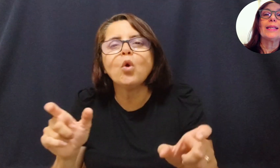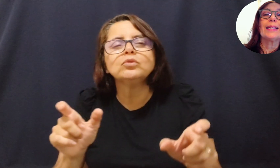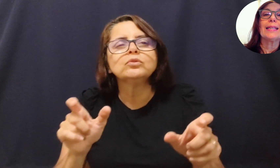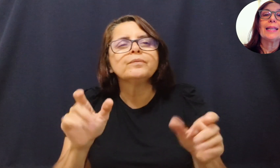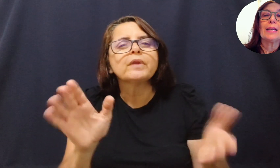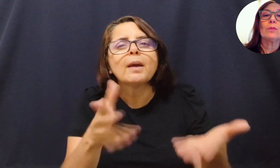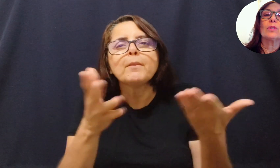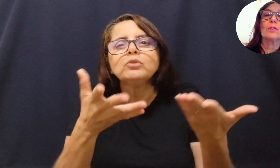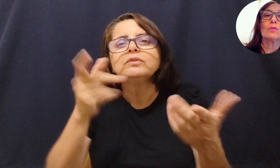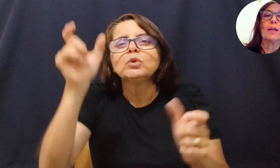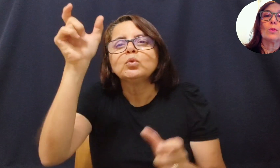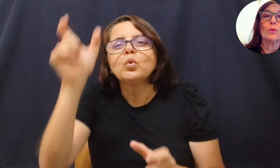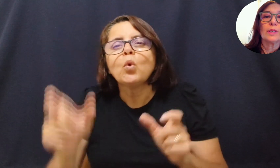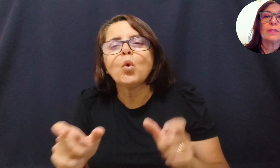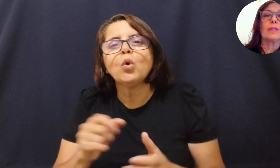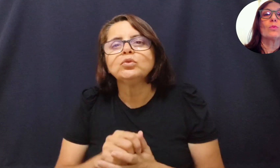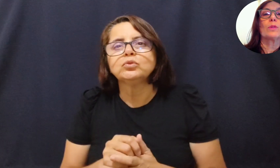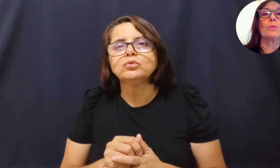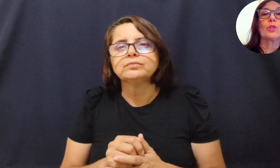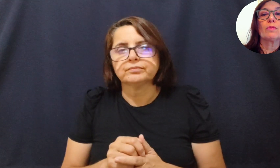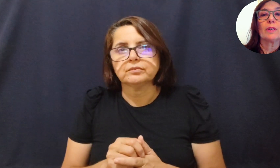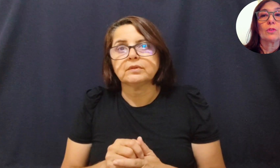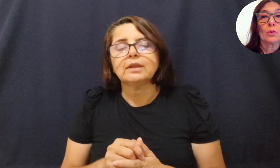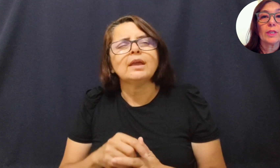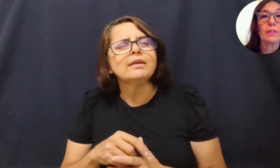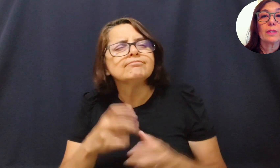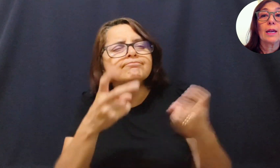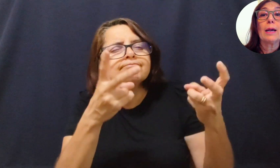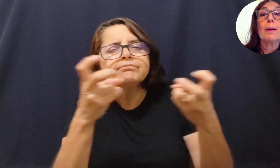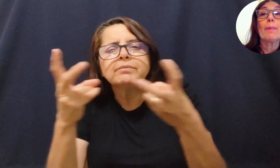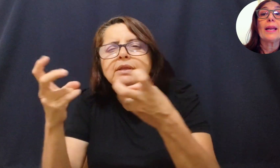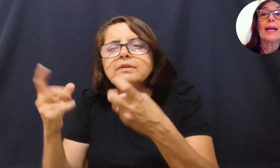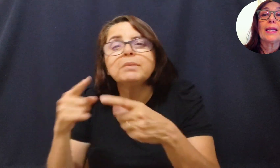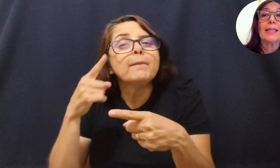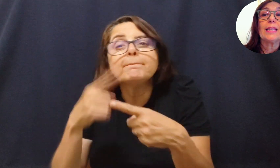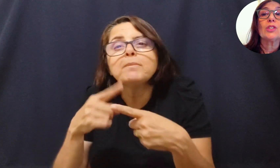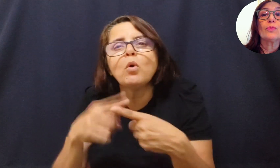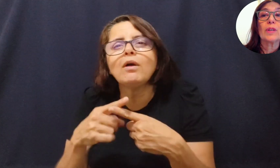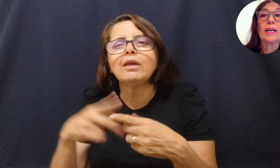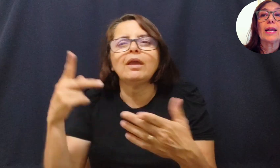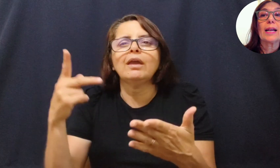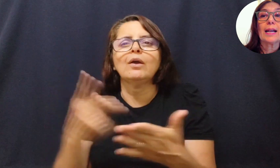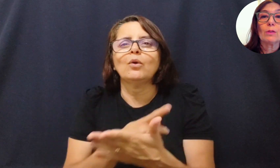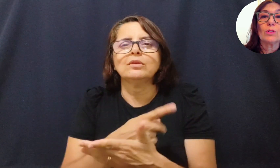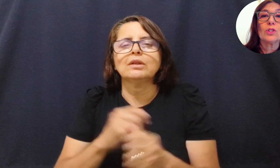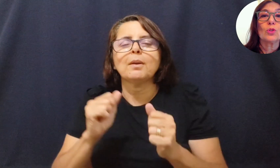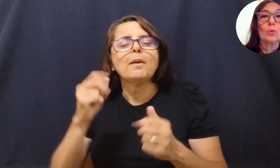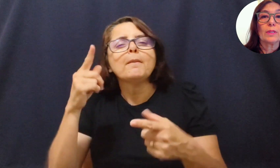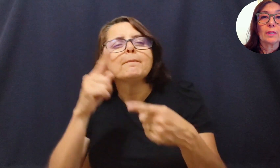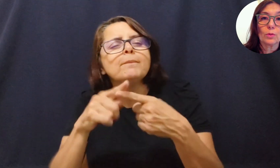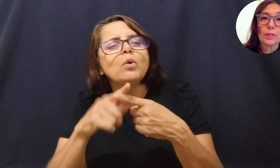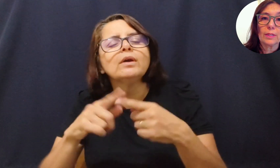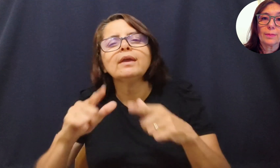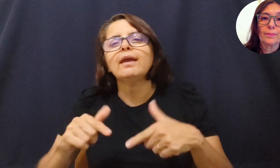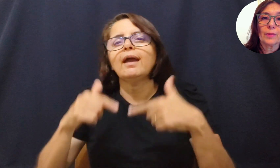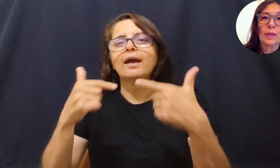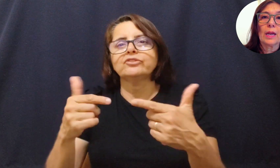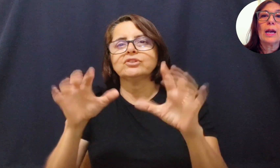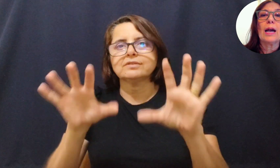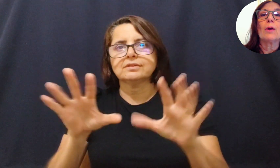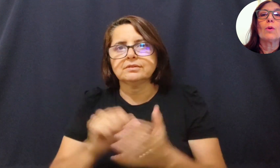outro, entendendo os seus valores, as suas motivações, para identificar a causa de suas